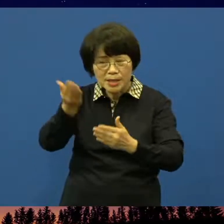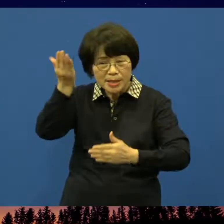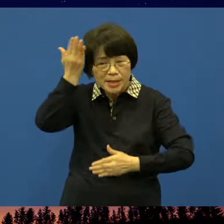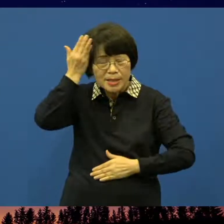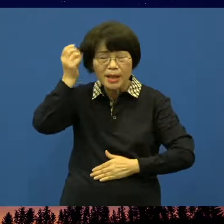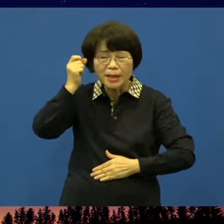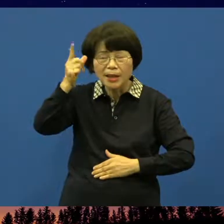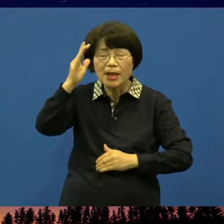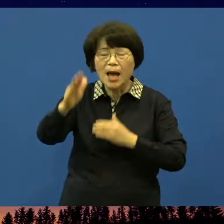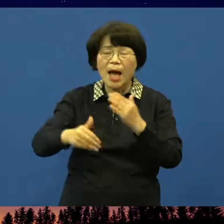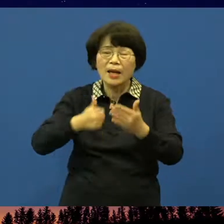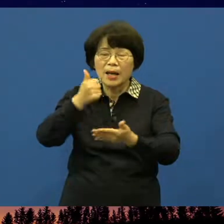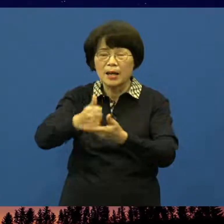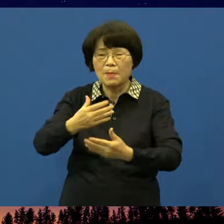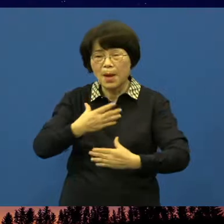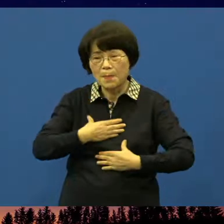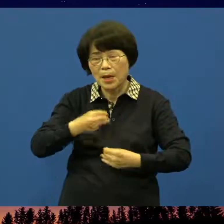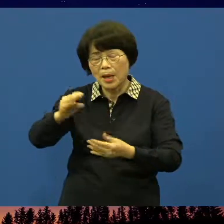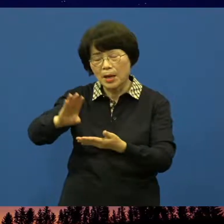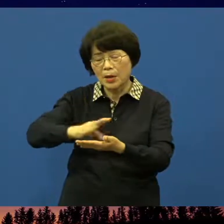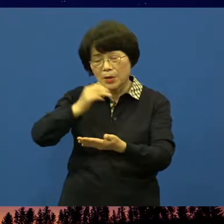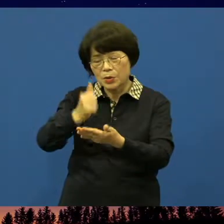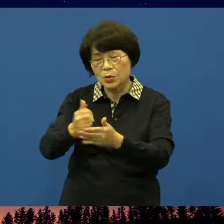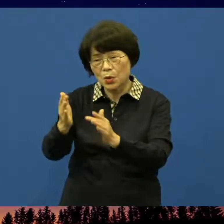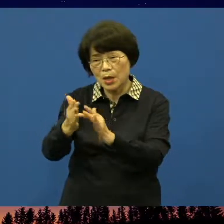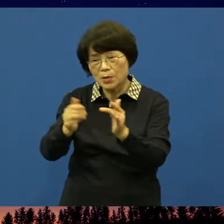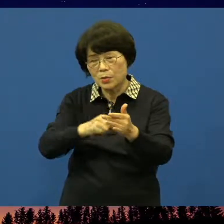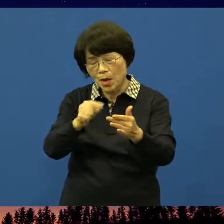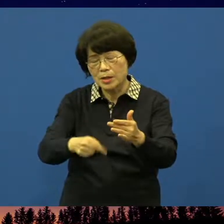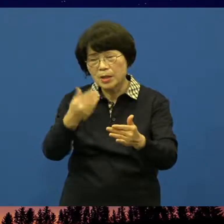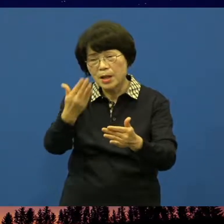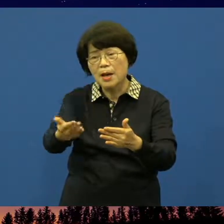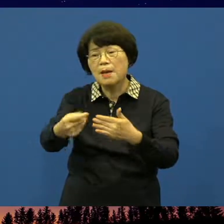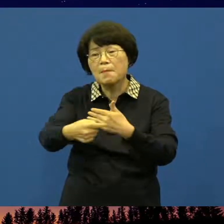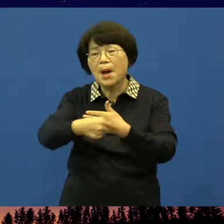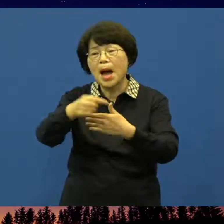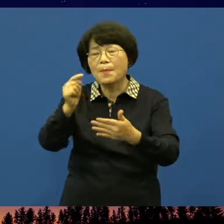하나님의 평강이 그리스도 예수 안에서 너희 마음과 생각을